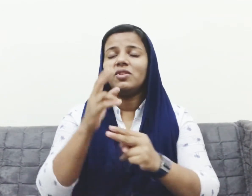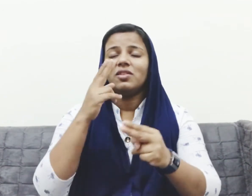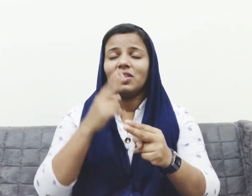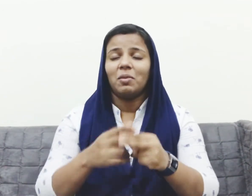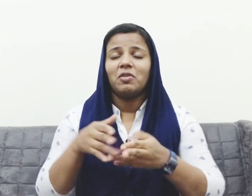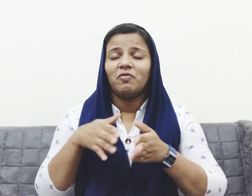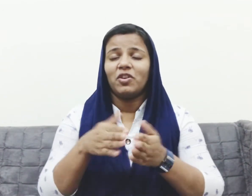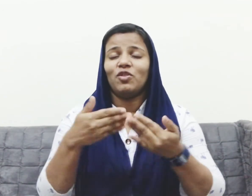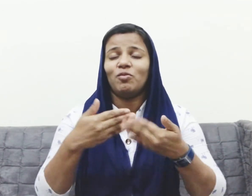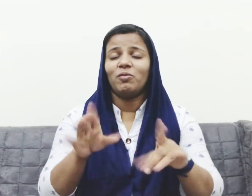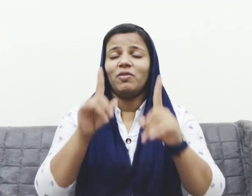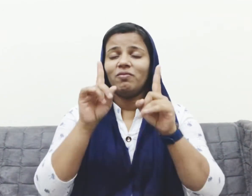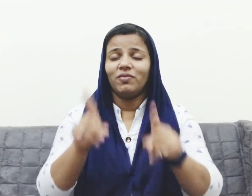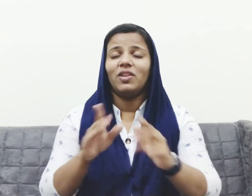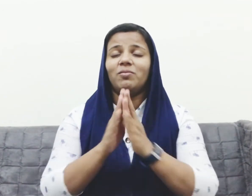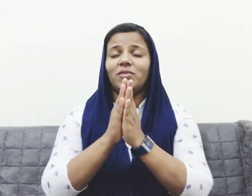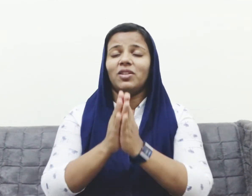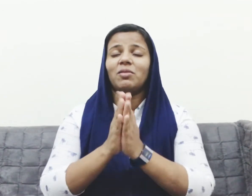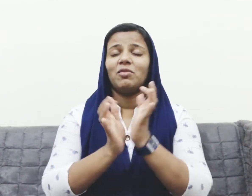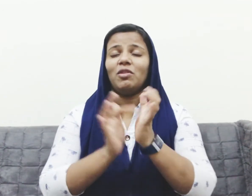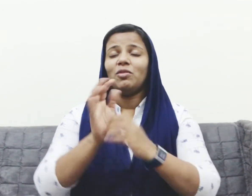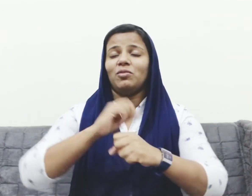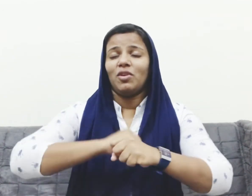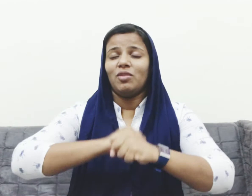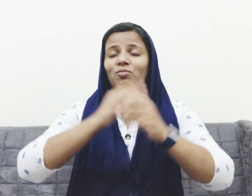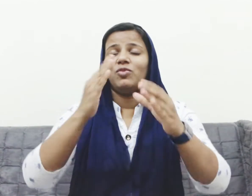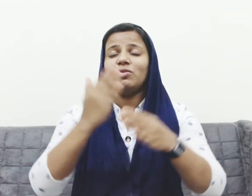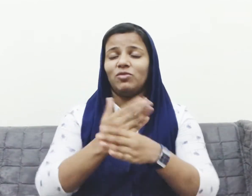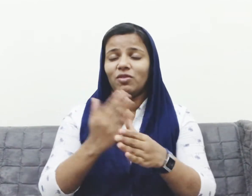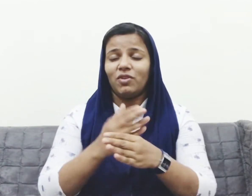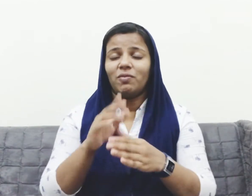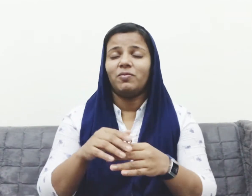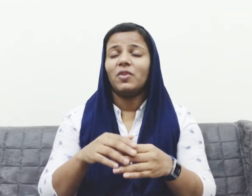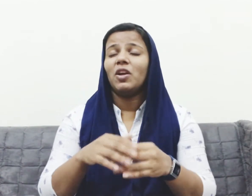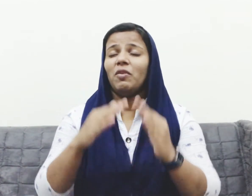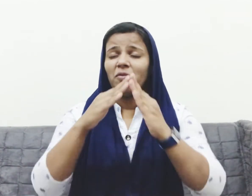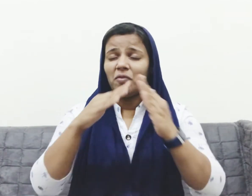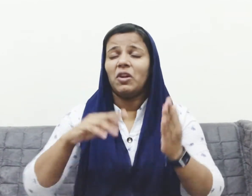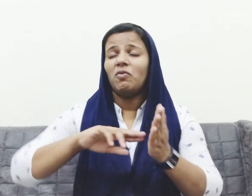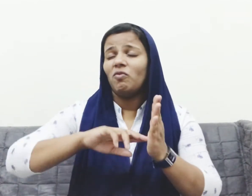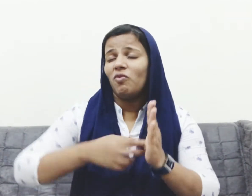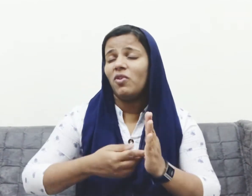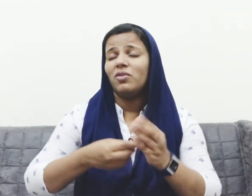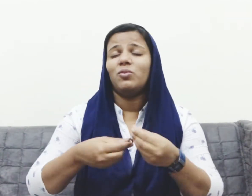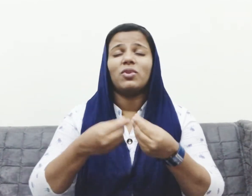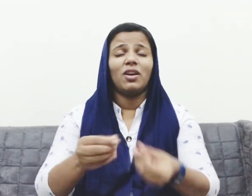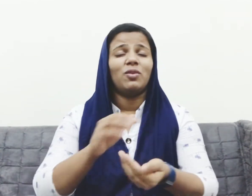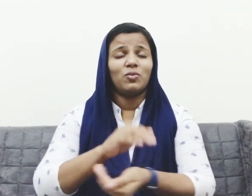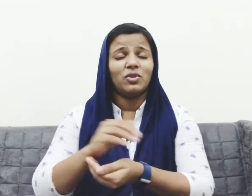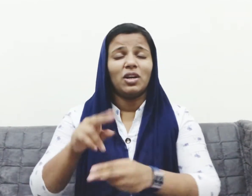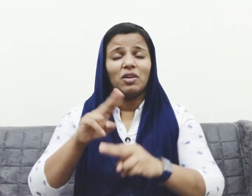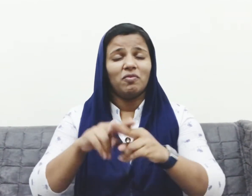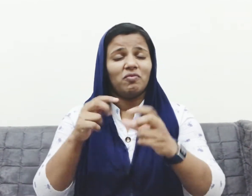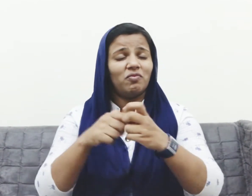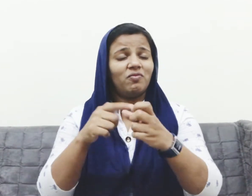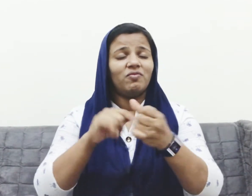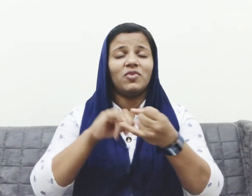യേശുവിൻ്റെ നാമത്തിൽ വഴി തുറന്ന് വരട്ടെ എന്ന് പ്രാർത്ഥിക്കുന്നു. അത്ഭുതങ്ങൾ നടക്കട്ടെ. ആമേൻ. വീടിൻ്റെ വാടക തക്ക സമയത്ത് കൊടുക്കുവാൻ, കുഞ്ഞുങ്ങളുടെ ഫീസ് തക്ക സമയത്ത് കൊടുക്കുവാൻ